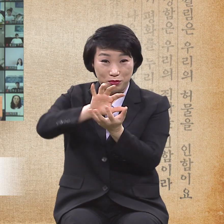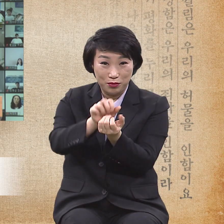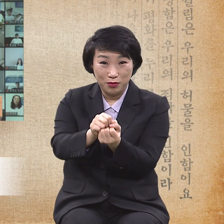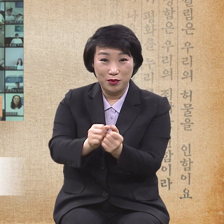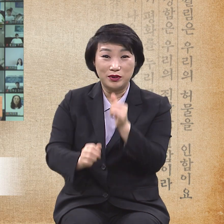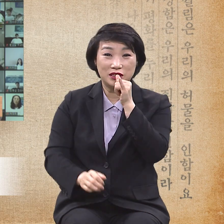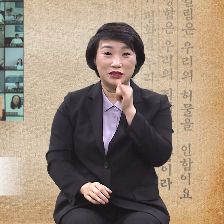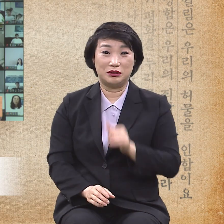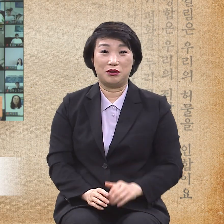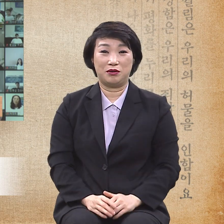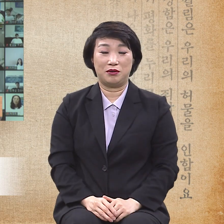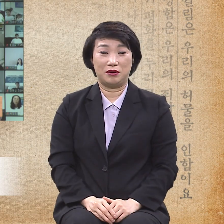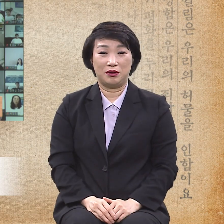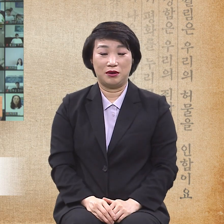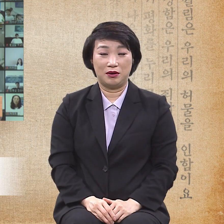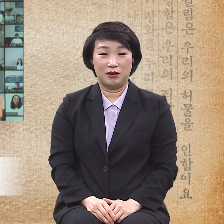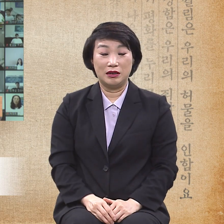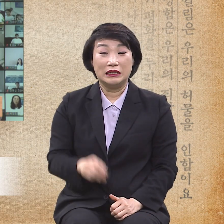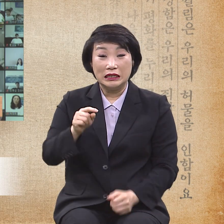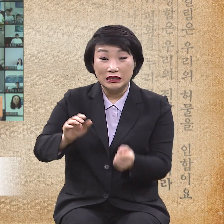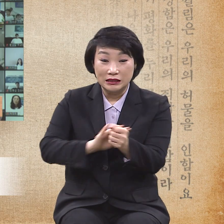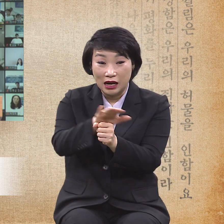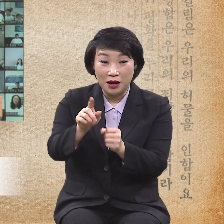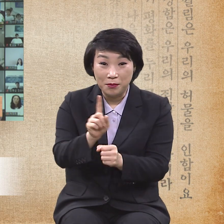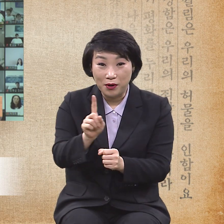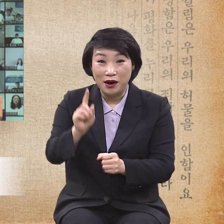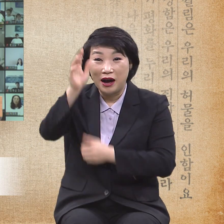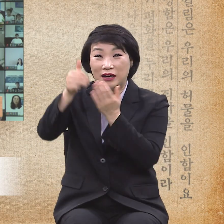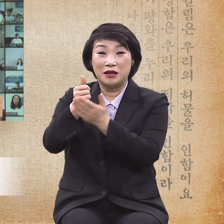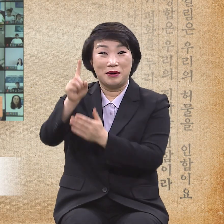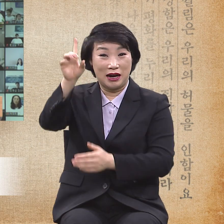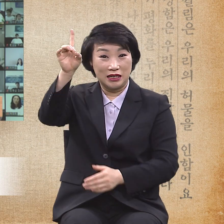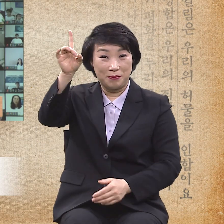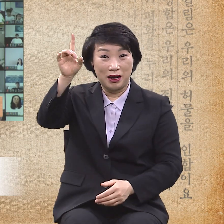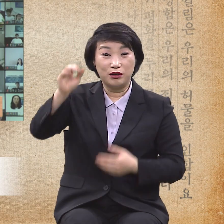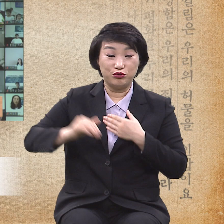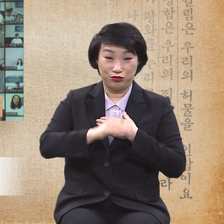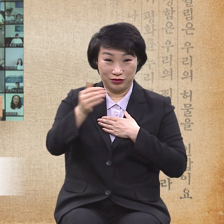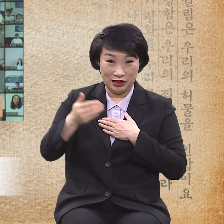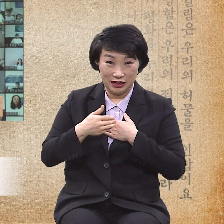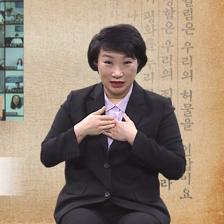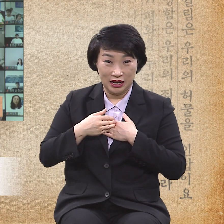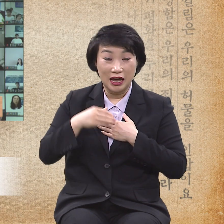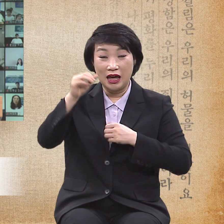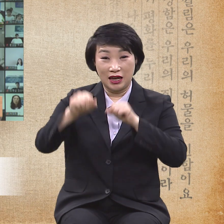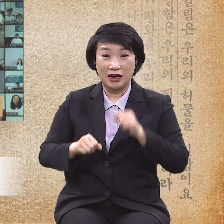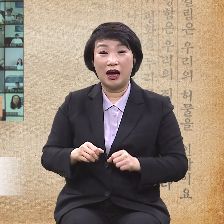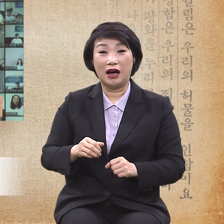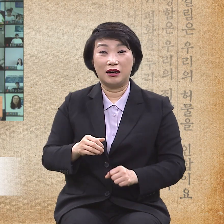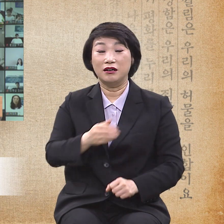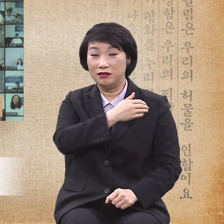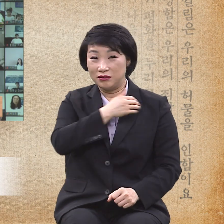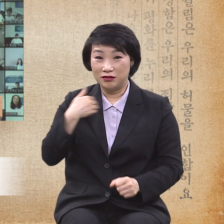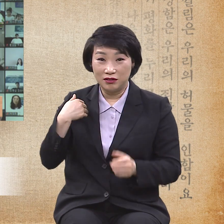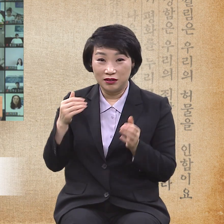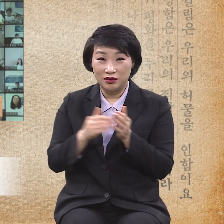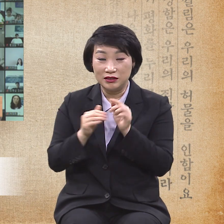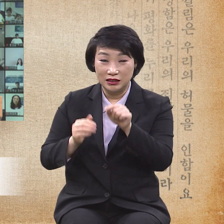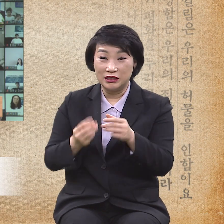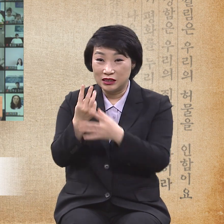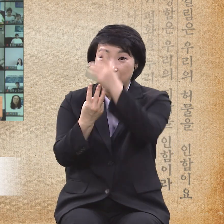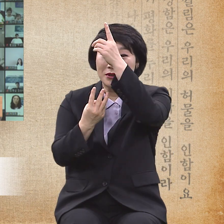다했던가. 이 사랑은 하나님만이 우리에게 하실 수 있는 사랑이요. 그